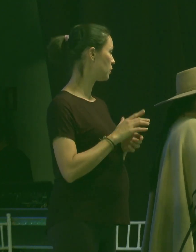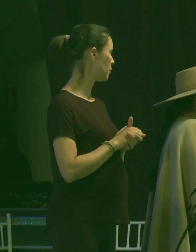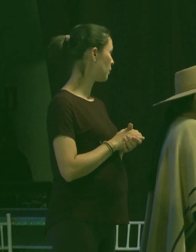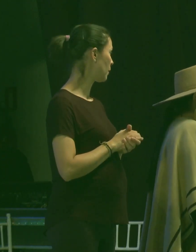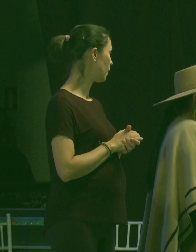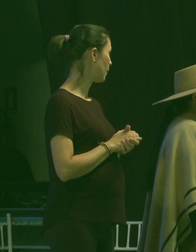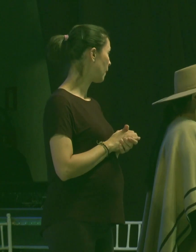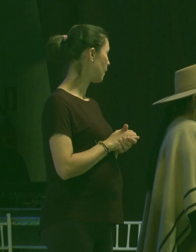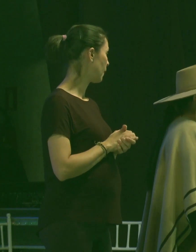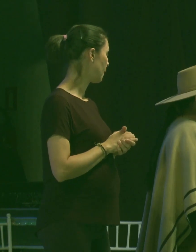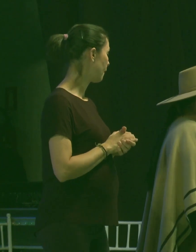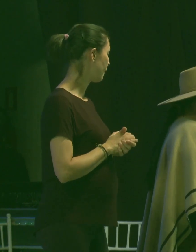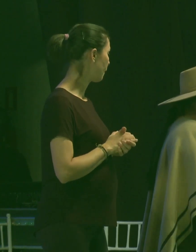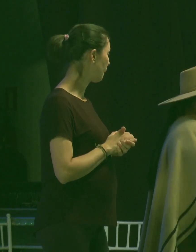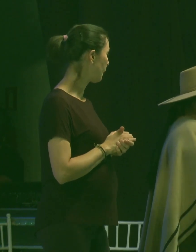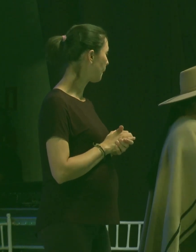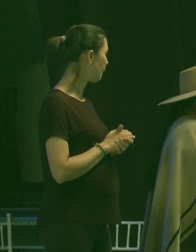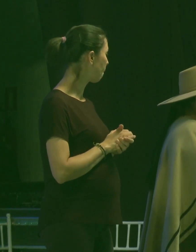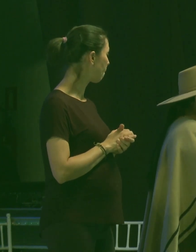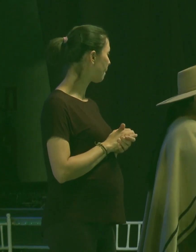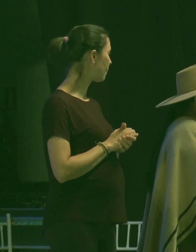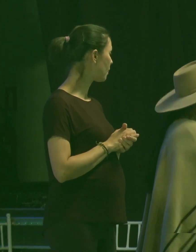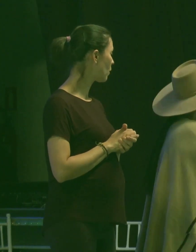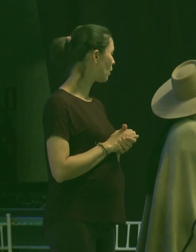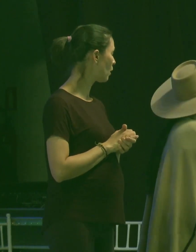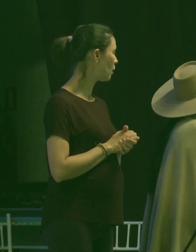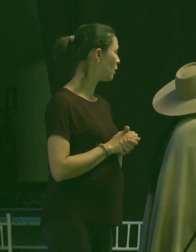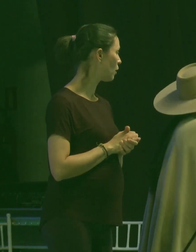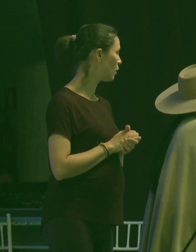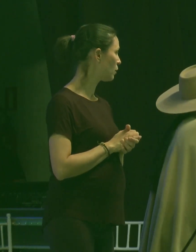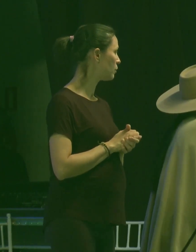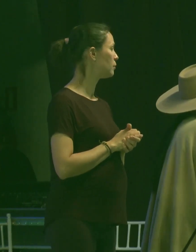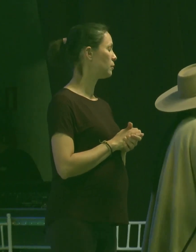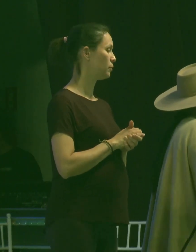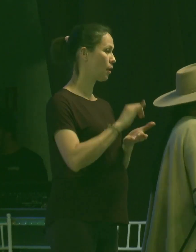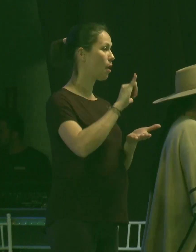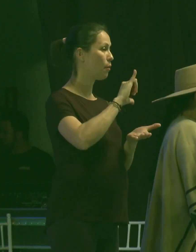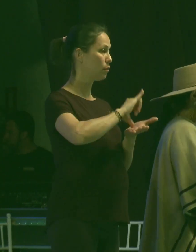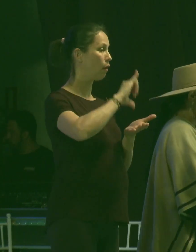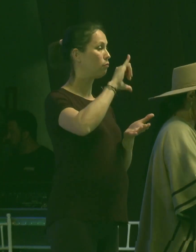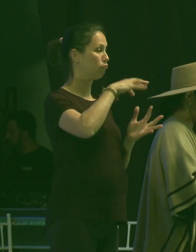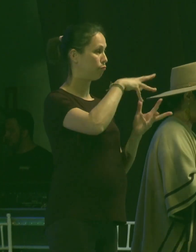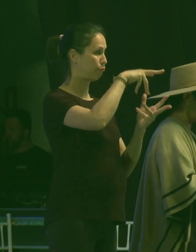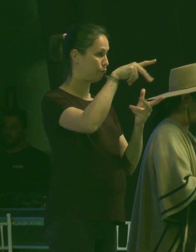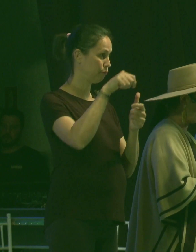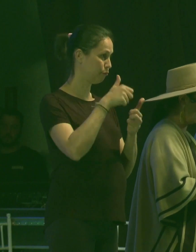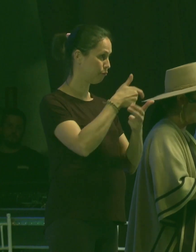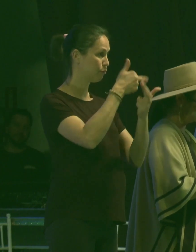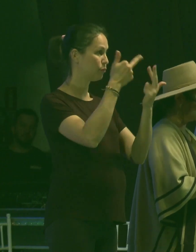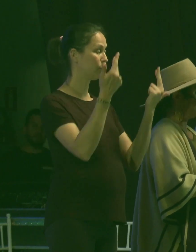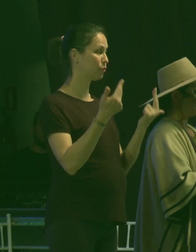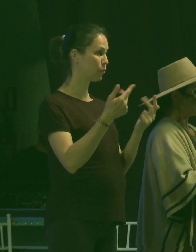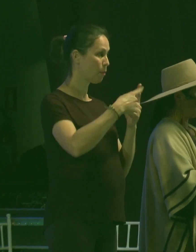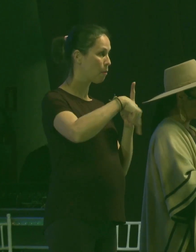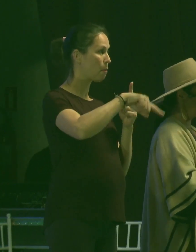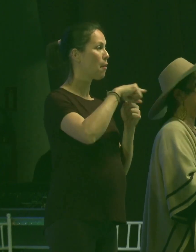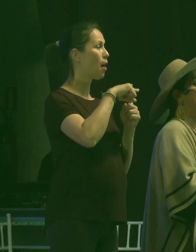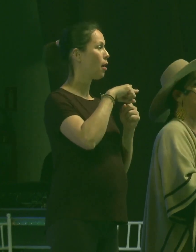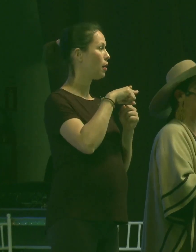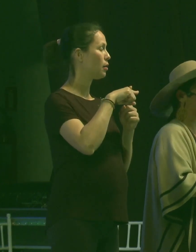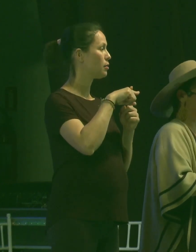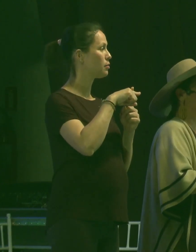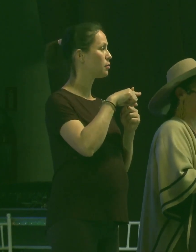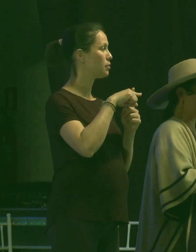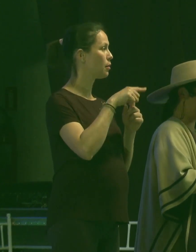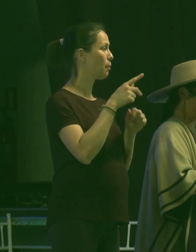terceiro que leva para casa o troféu. Capital Mundial das Etnias, Zeca. Mais a premiação de... Olha o prêmio aí,